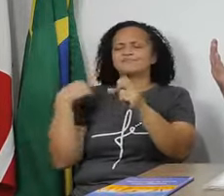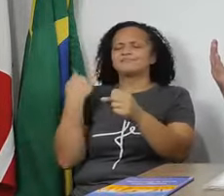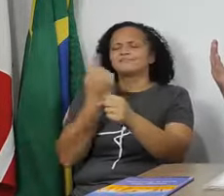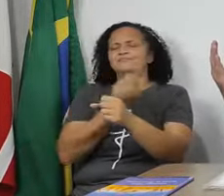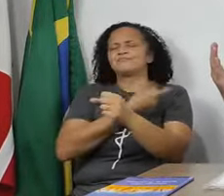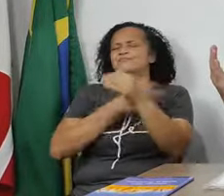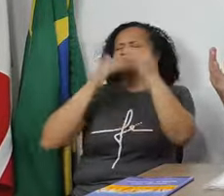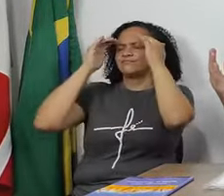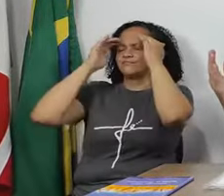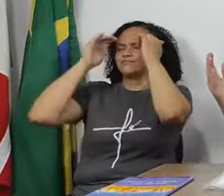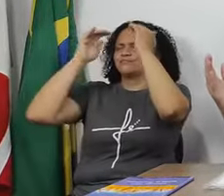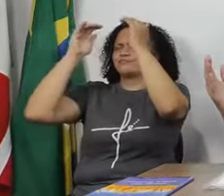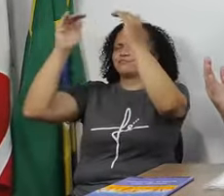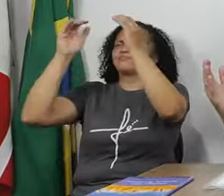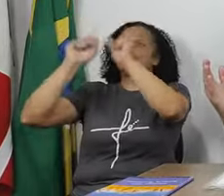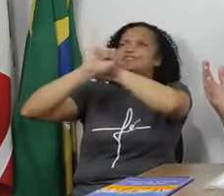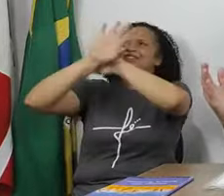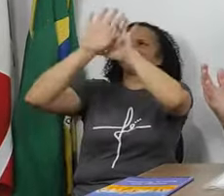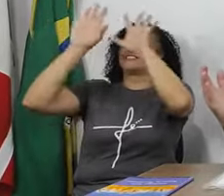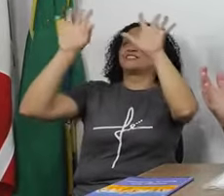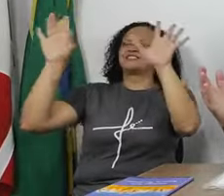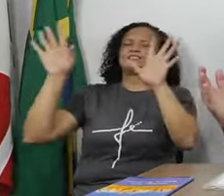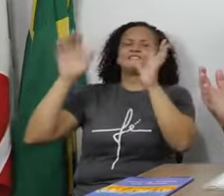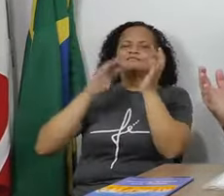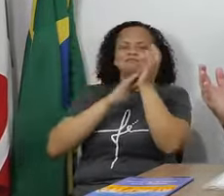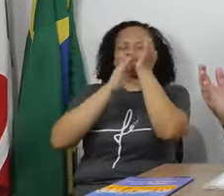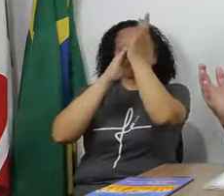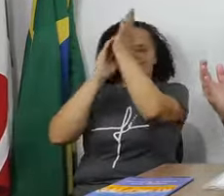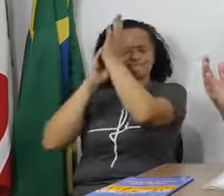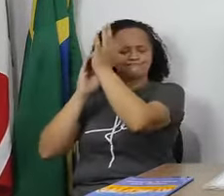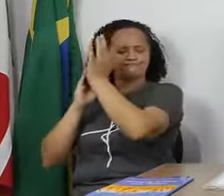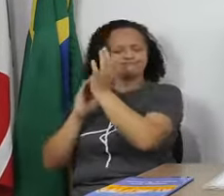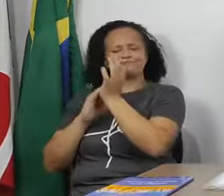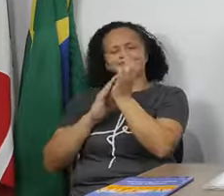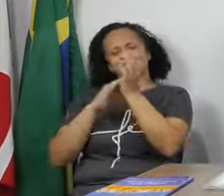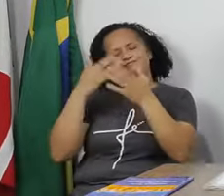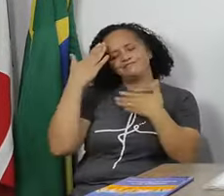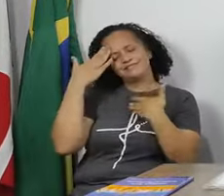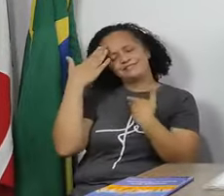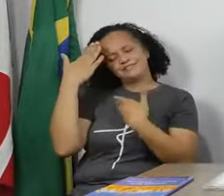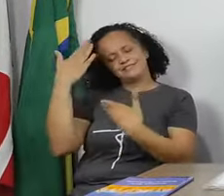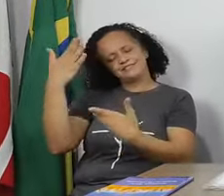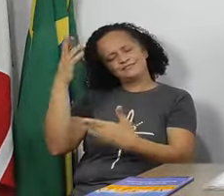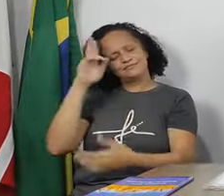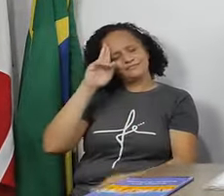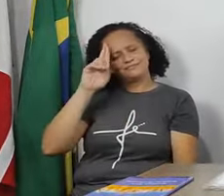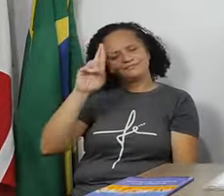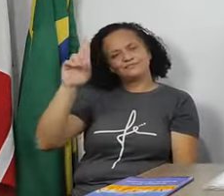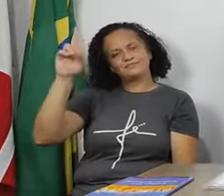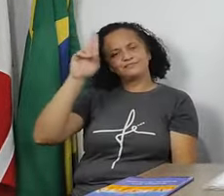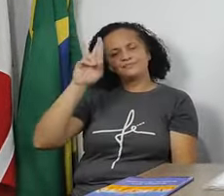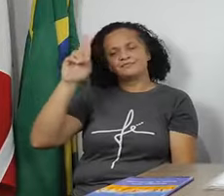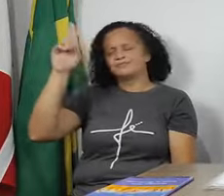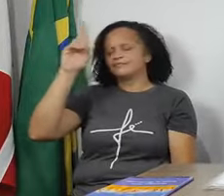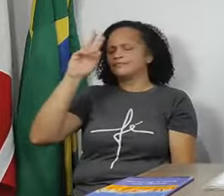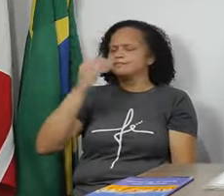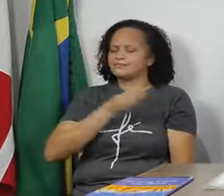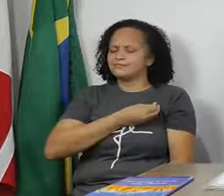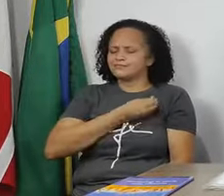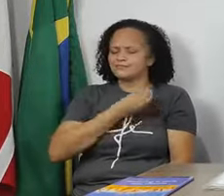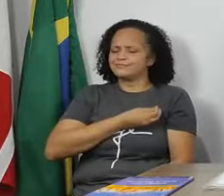damos toda a honra, te damos toda a glória e te damos todo o louvor, e te agradecemos, ó Pai, pelo dom da